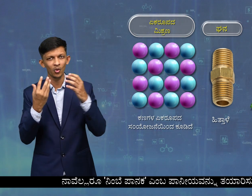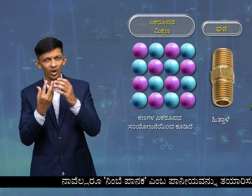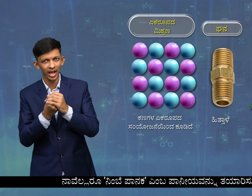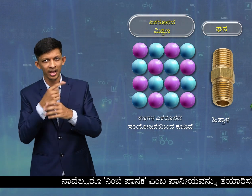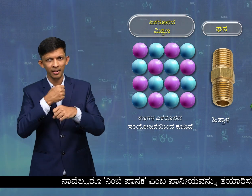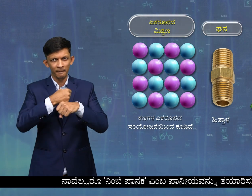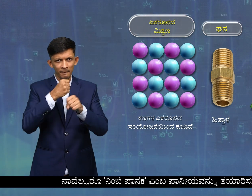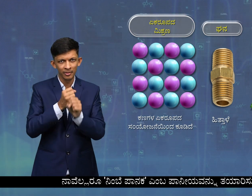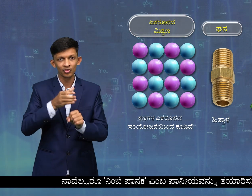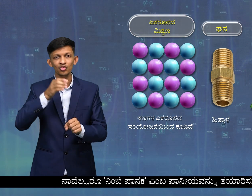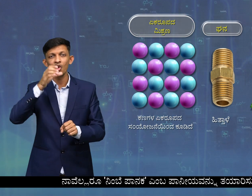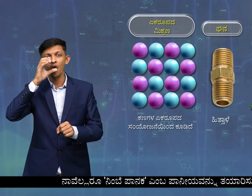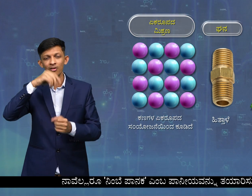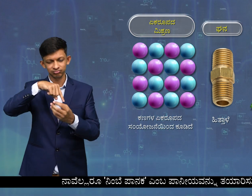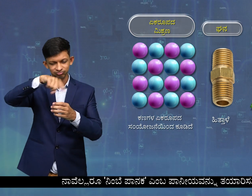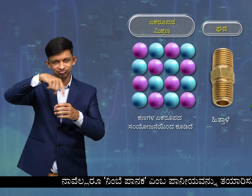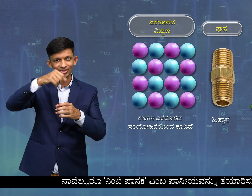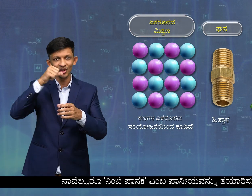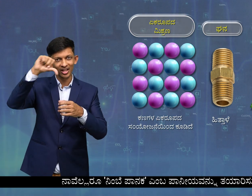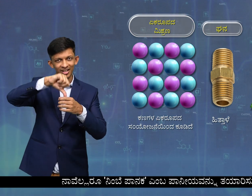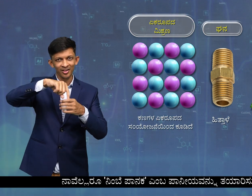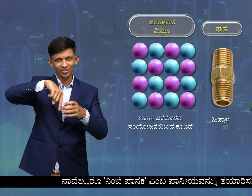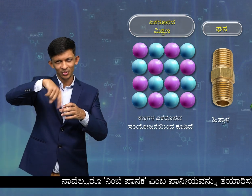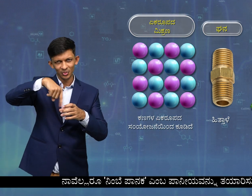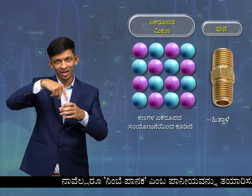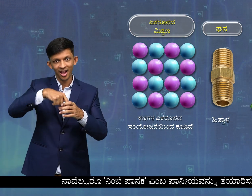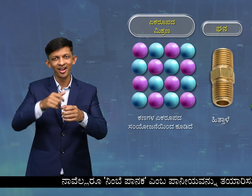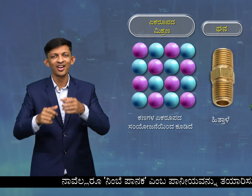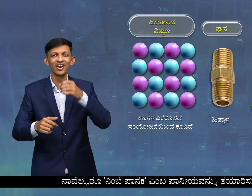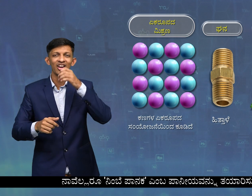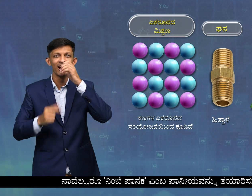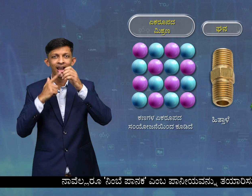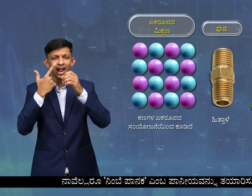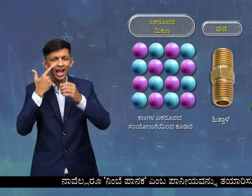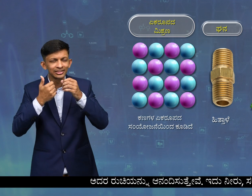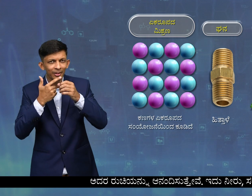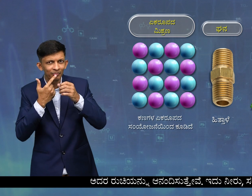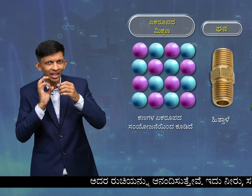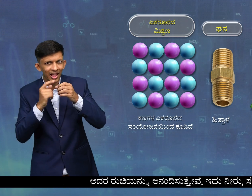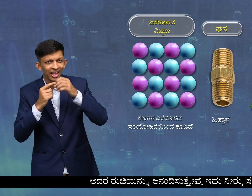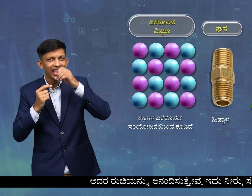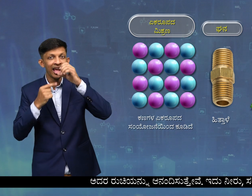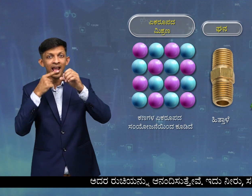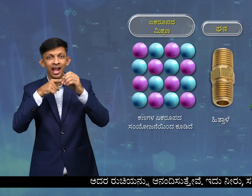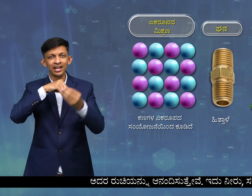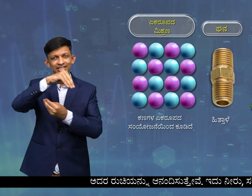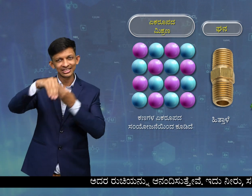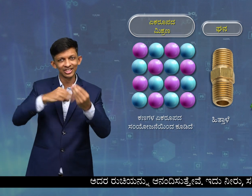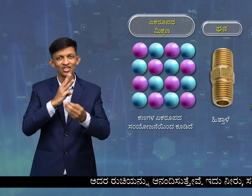ನಾವೆಲ್ಲರೂ ನಿಂಬೆ ಪಾನಕ ಎಂಬ ಪಾನೀಯವನ್ನು ತಯಾರಿಸುತ್ತೇವೆ ಮತ್ತು ಅದರ ರುಚಿಯನ್ನು ಆನಂದಿಸುತ್ತೇವೆ. ಇದು